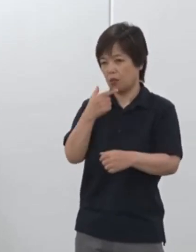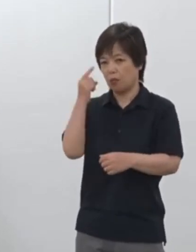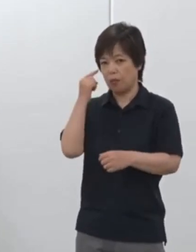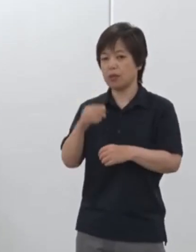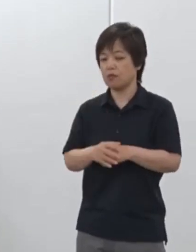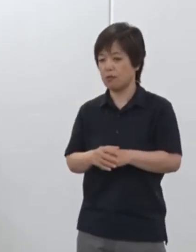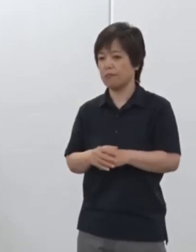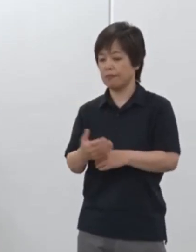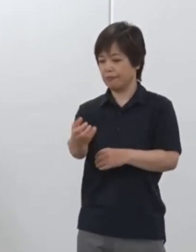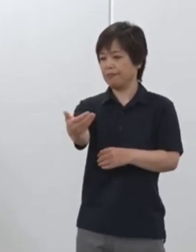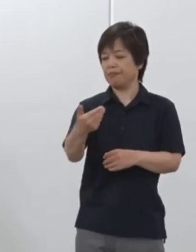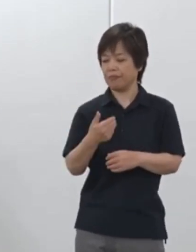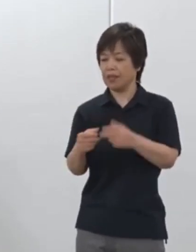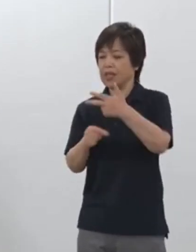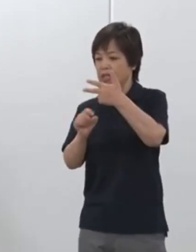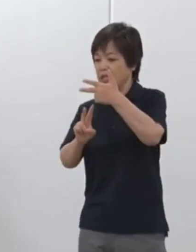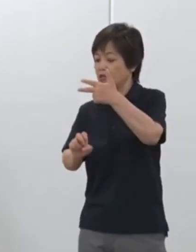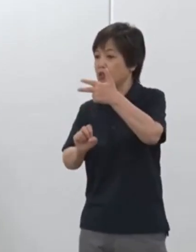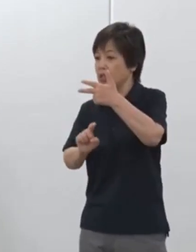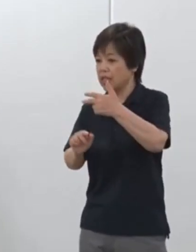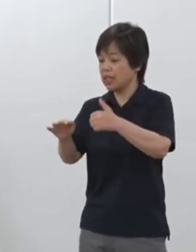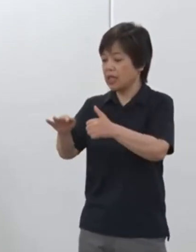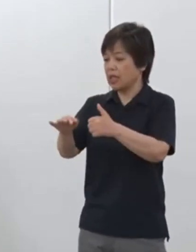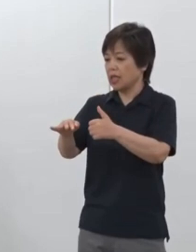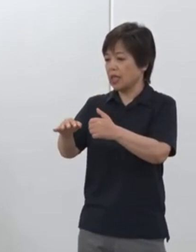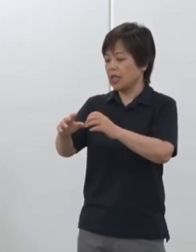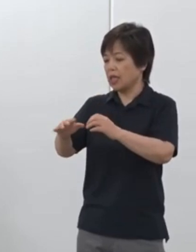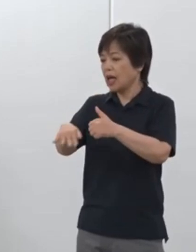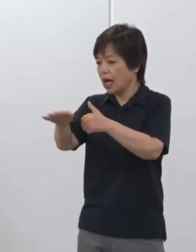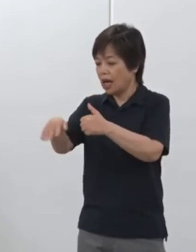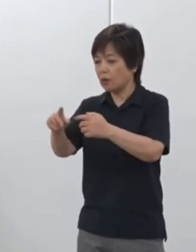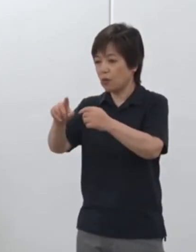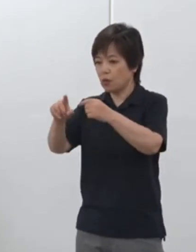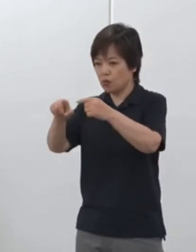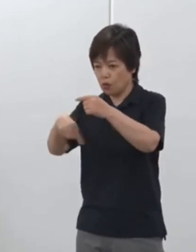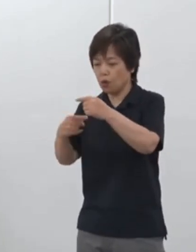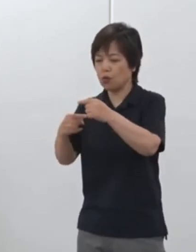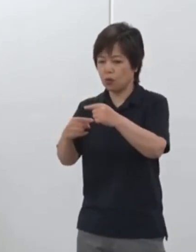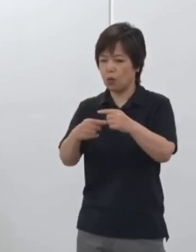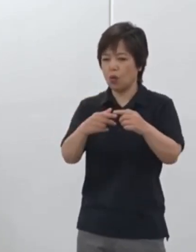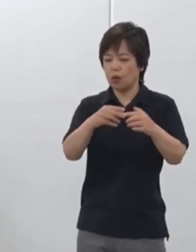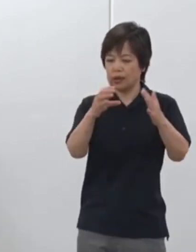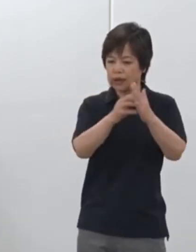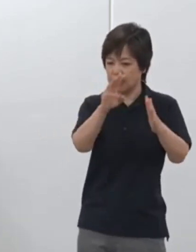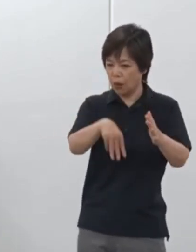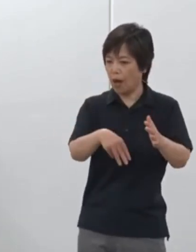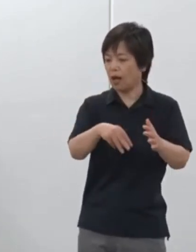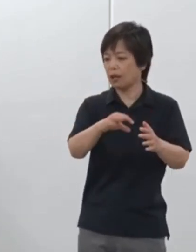としては7月22日にですね、環境庁と石川県がですね、北陸以外で